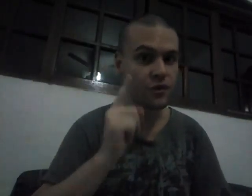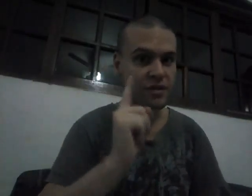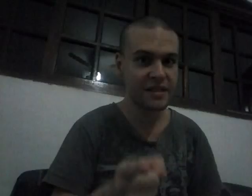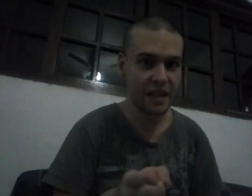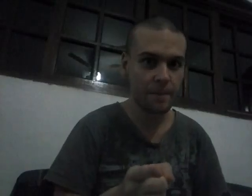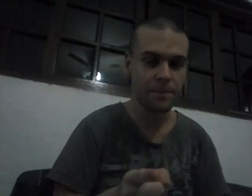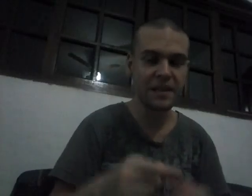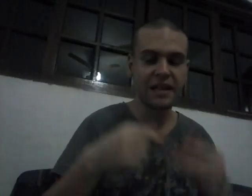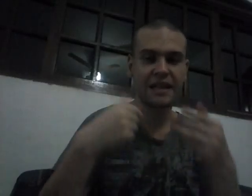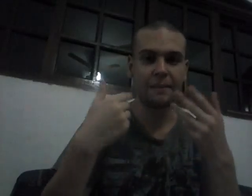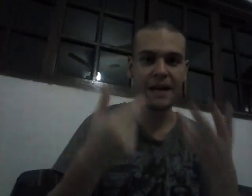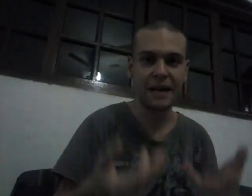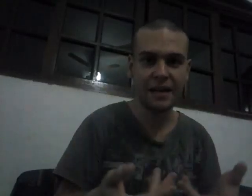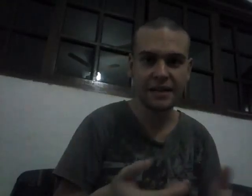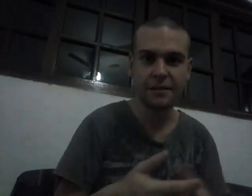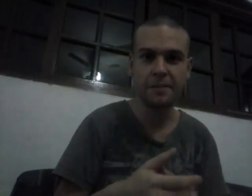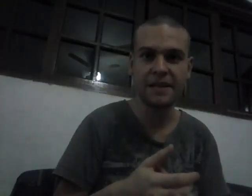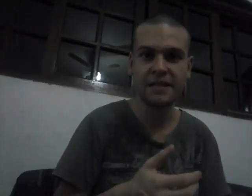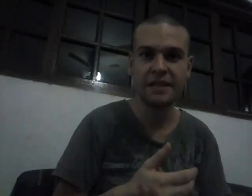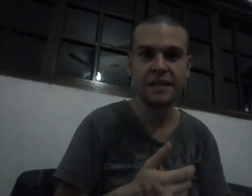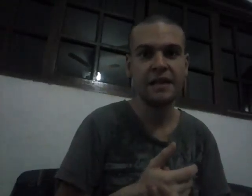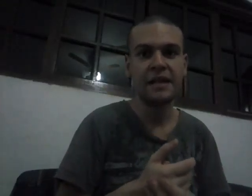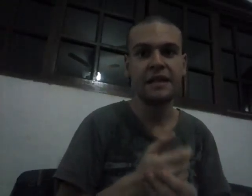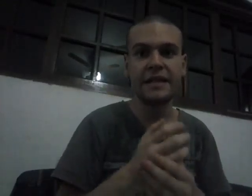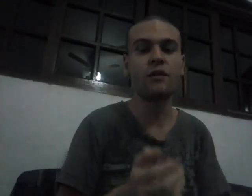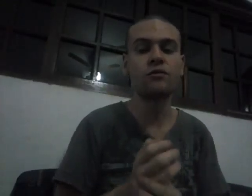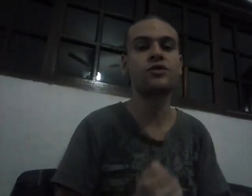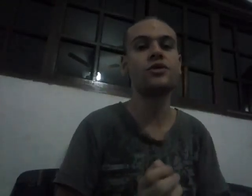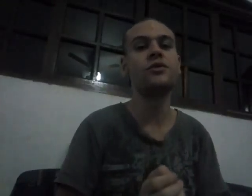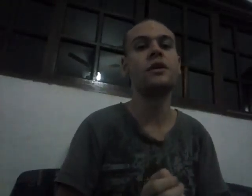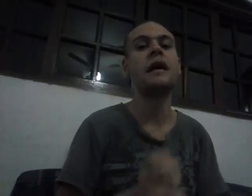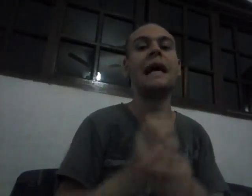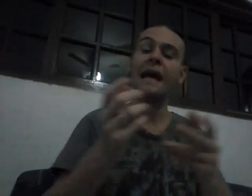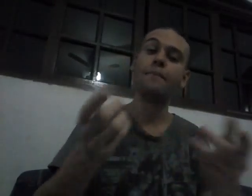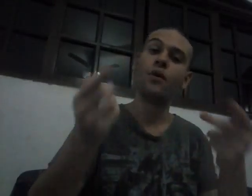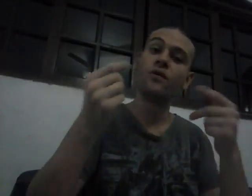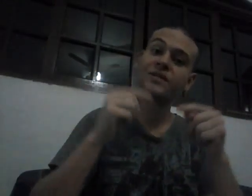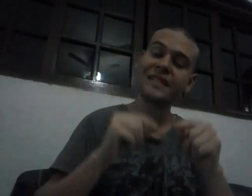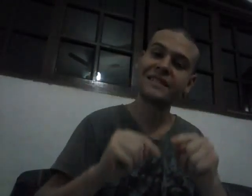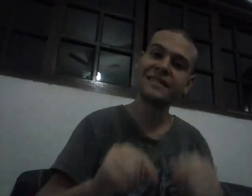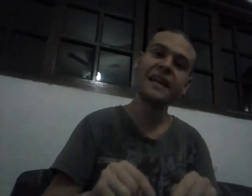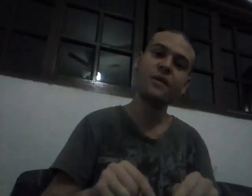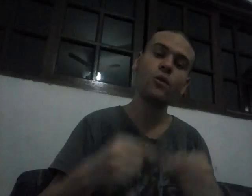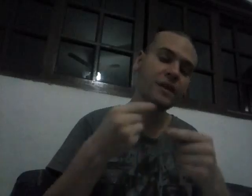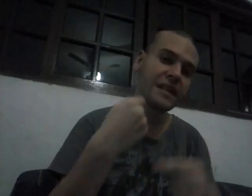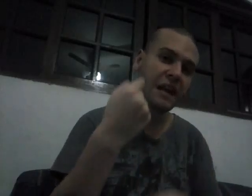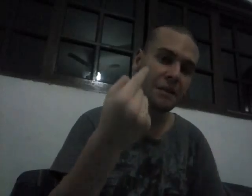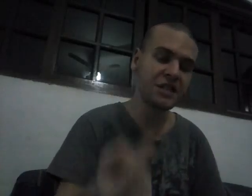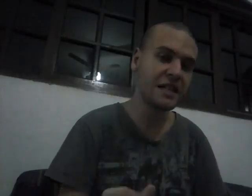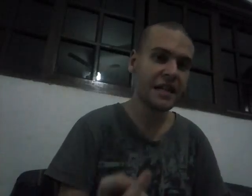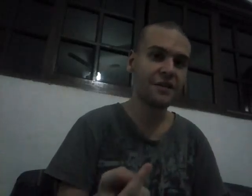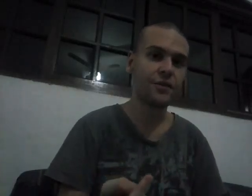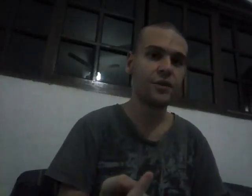Você que trabalha, que tem uma empresa e tem algum surdo, é bom vocês terem um intérprete aí dentro.